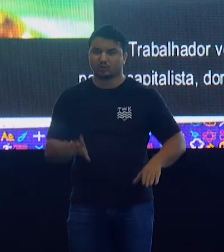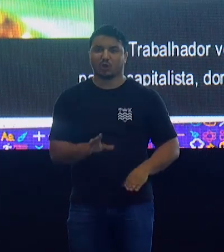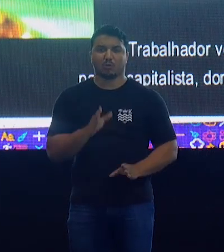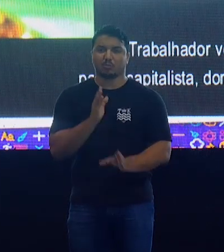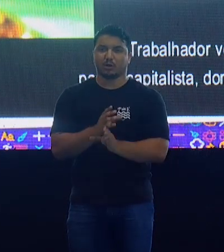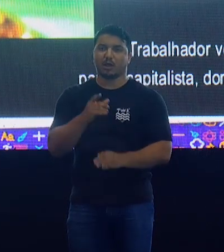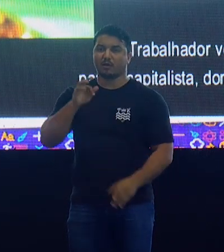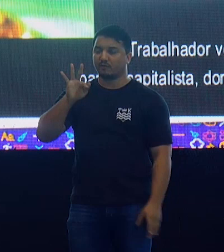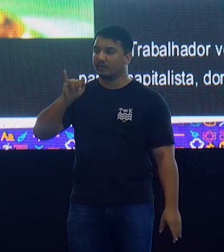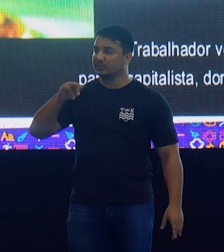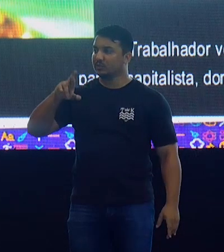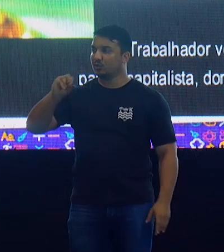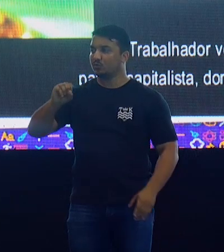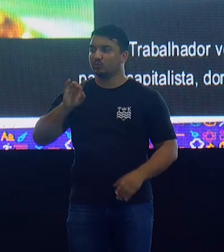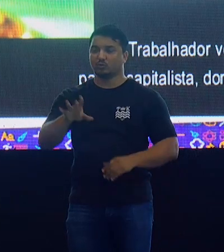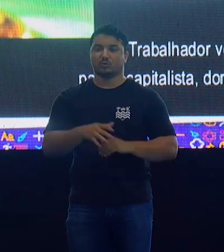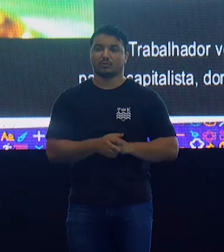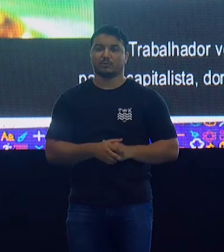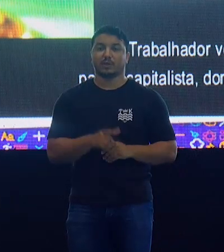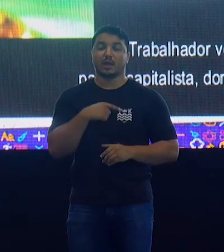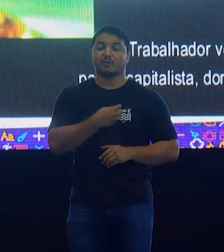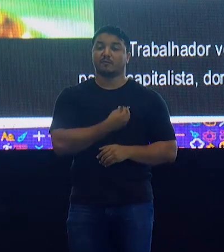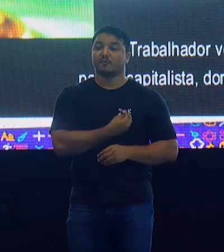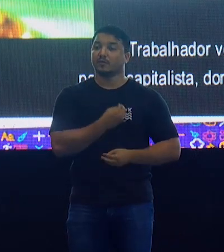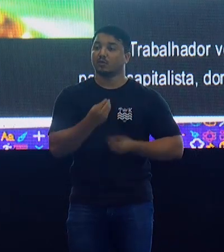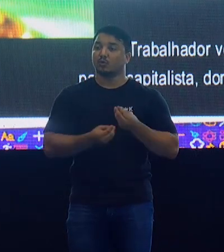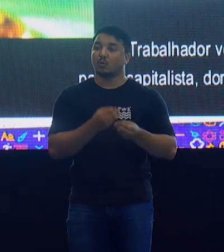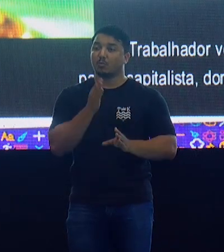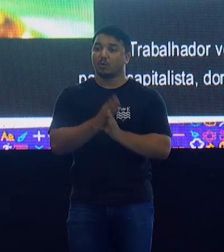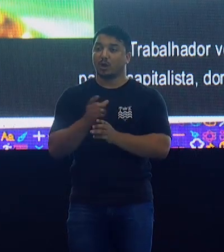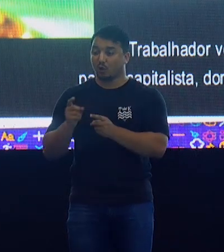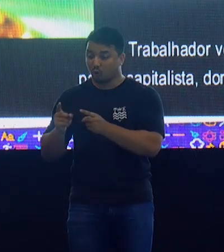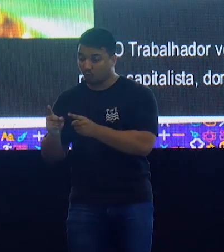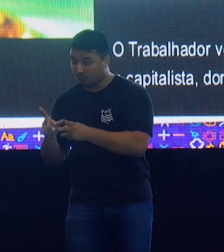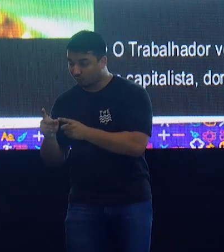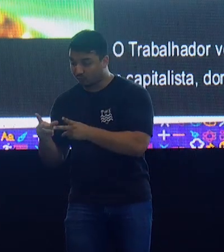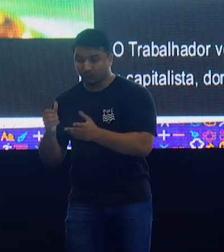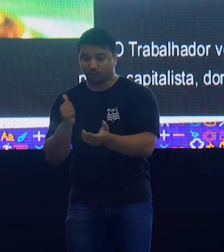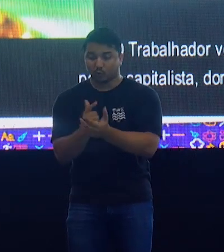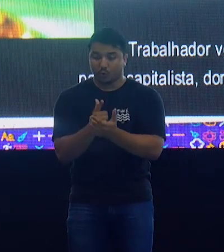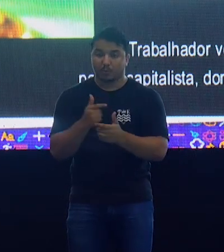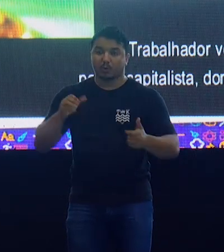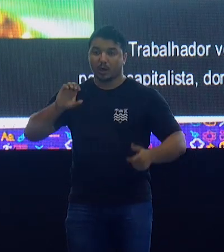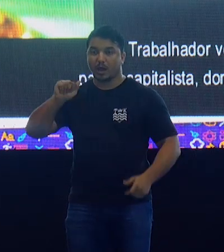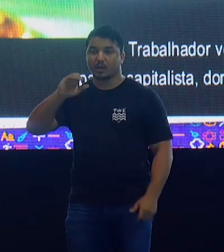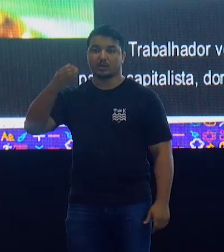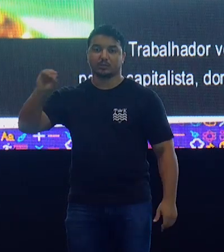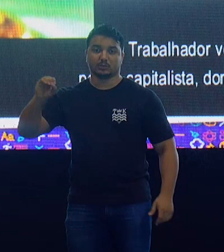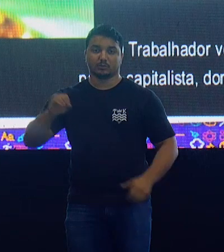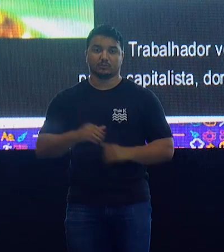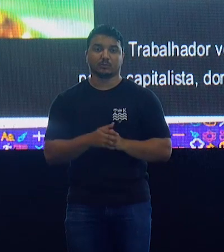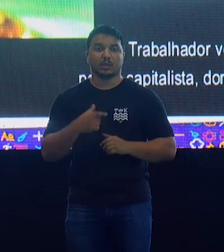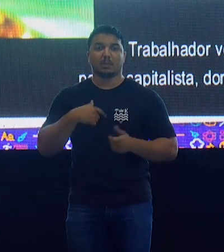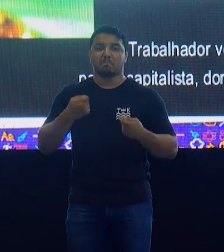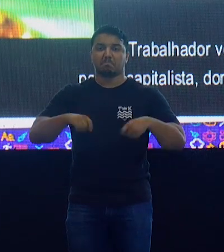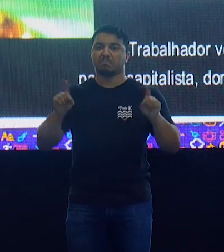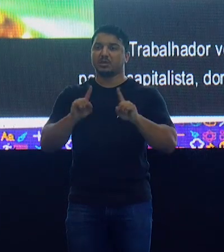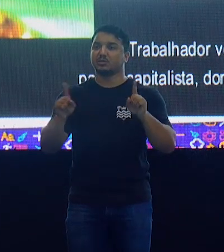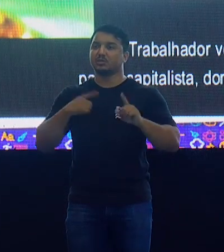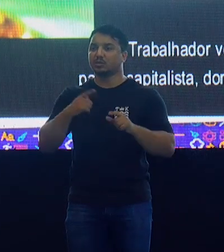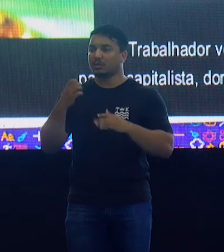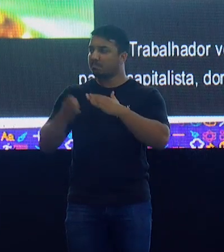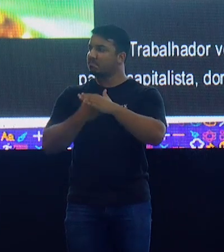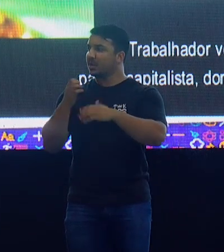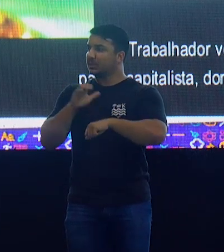mercado financeiro. Elas vivem apenas do que elas compram e vendem de ações. Elas não precisam ter